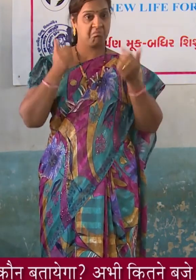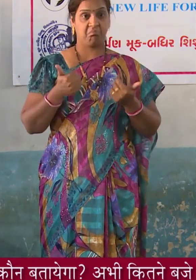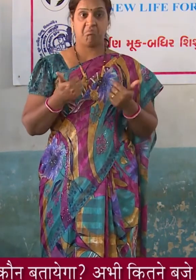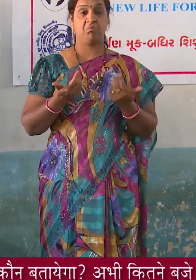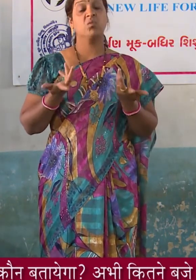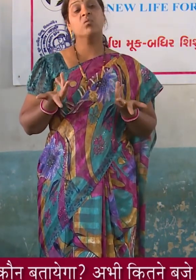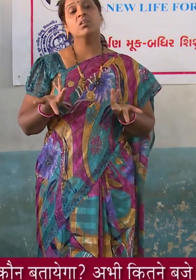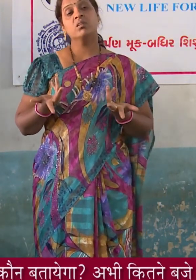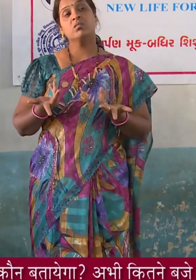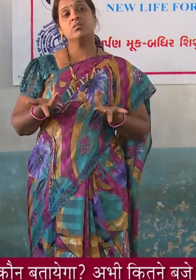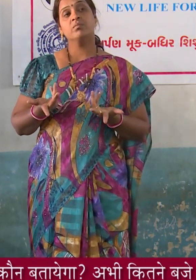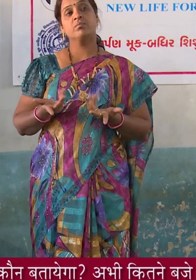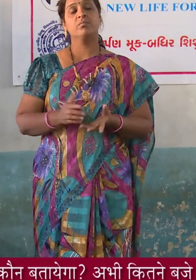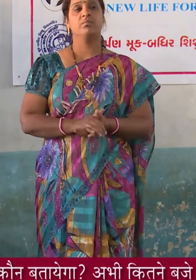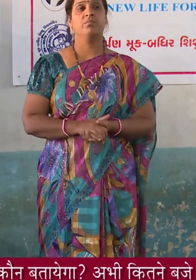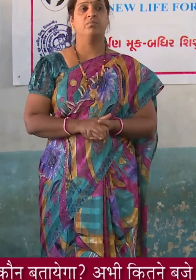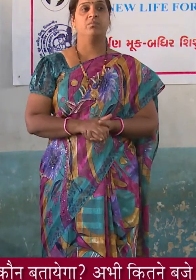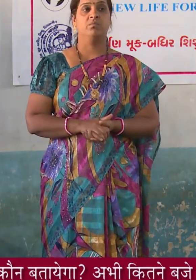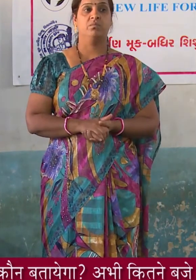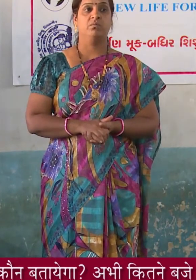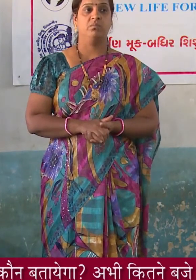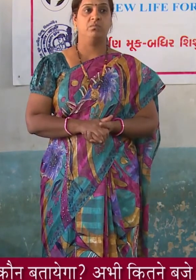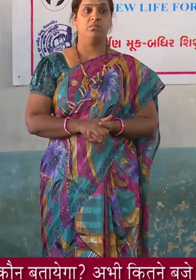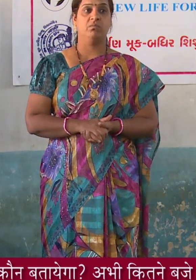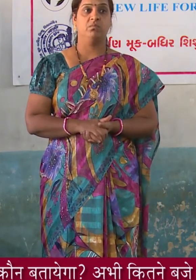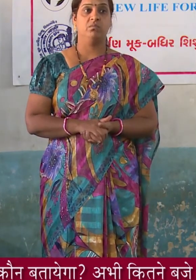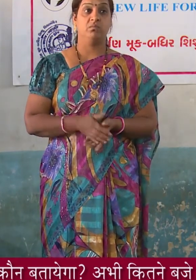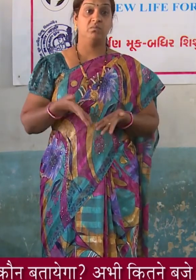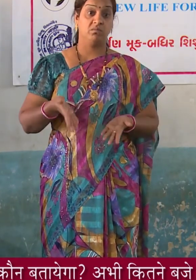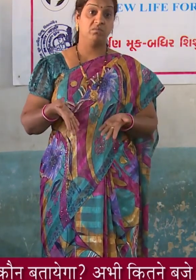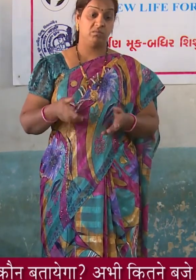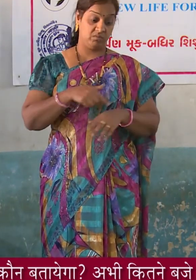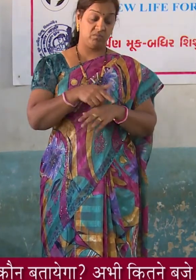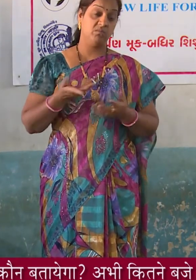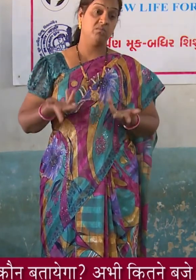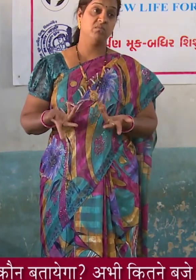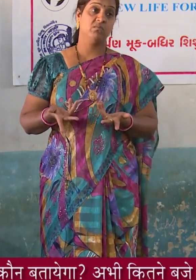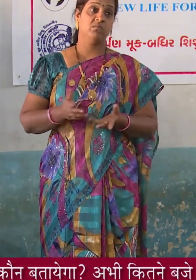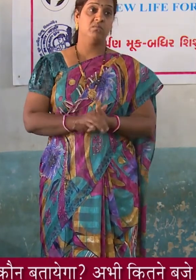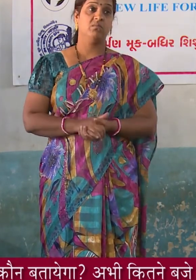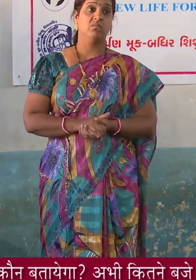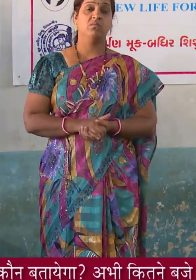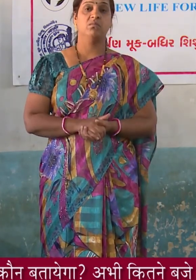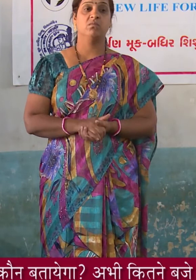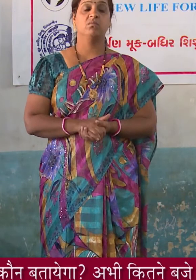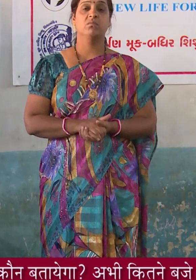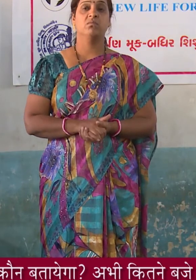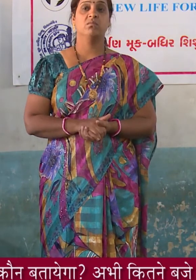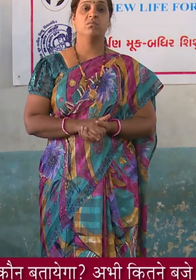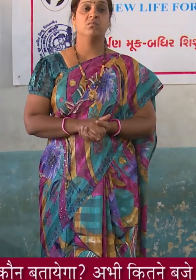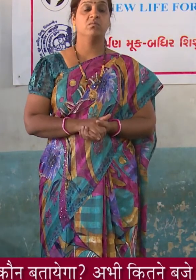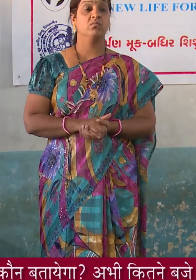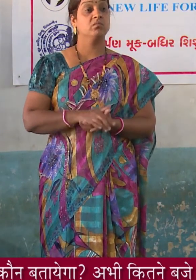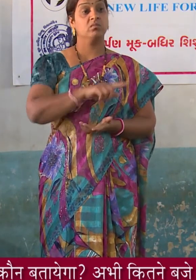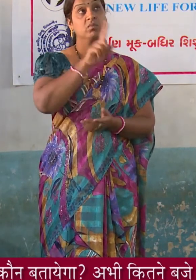बताएगा? अभी कितने बजे हैं, अभी कौन सा समय है, वो स्वयं परमपिता परमात्मा